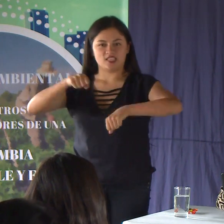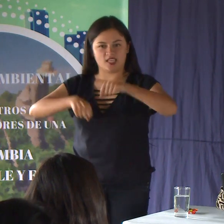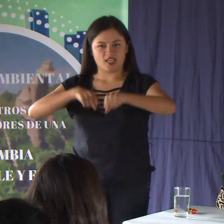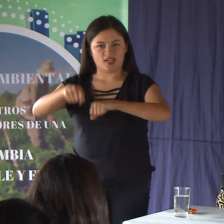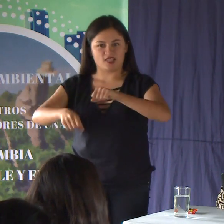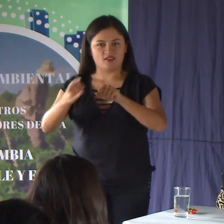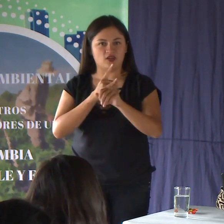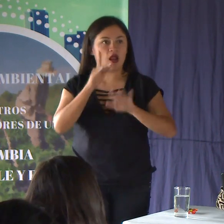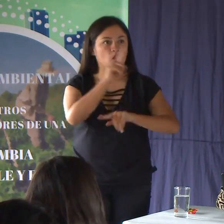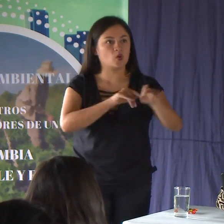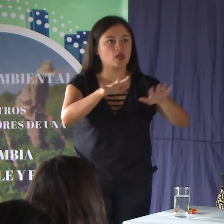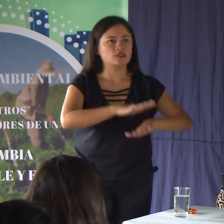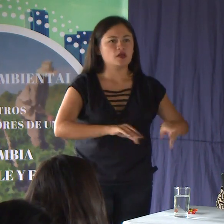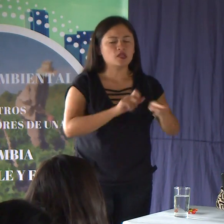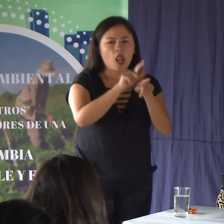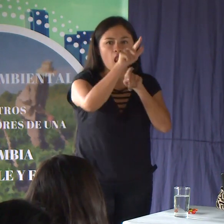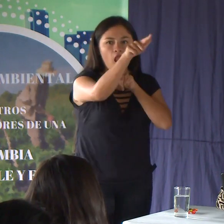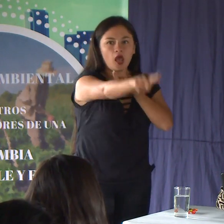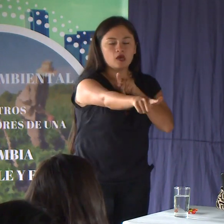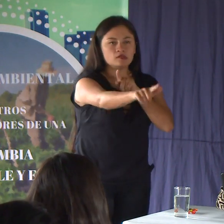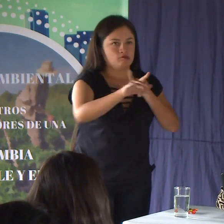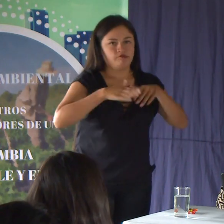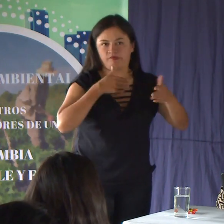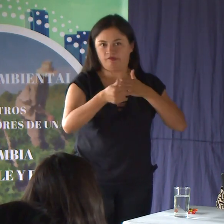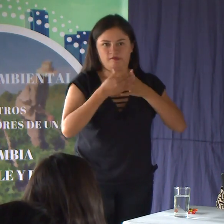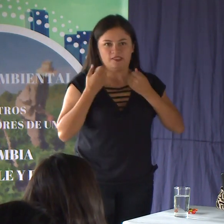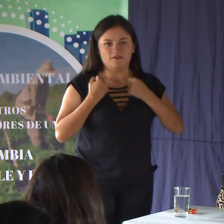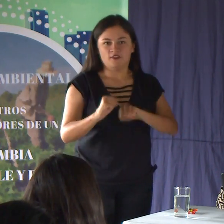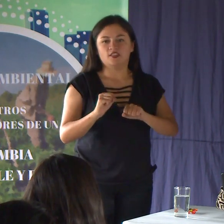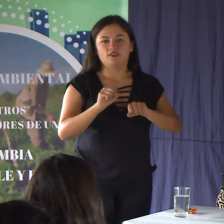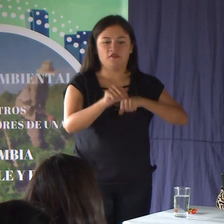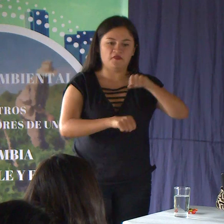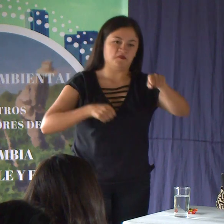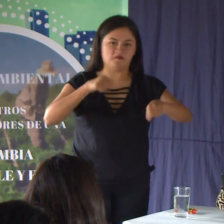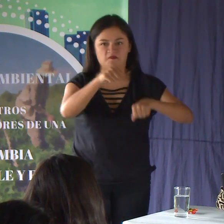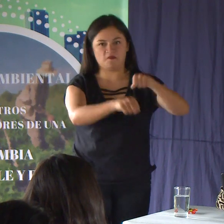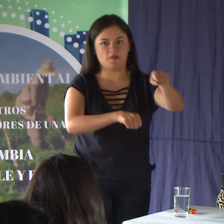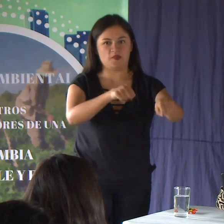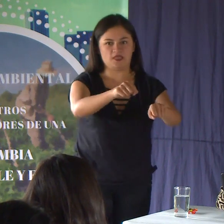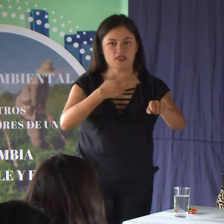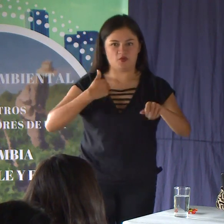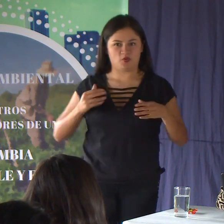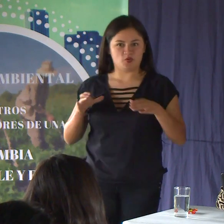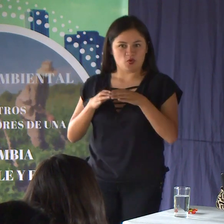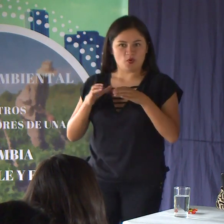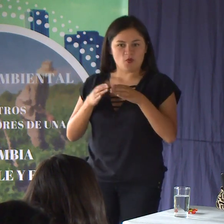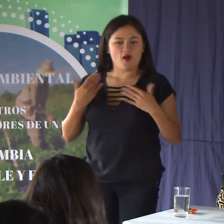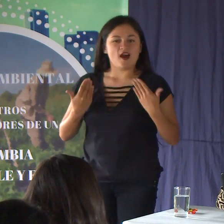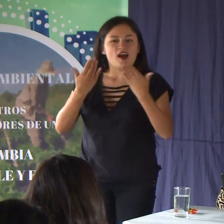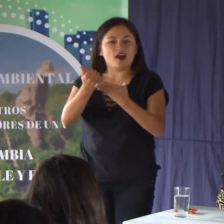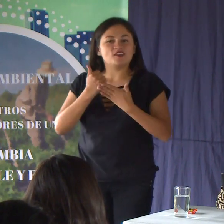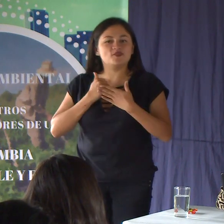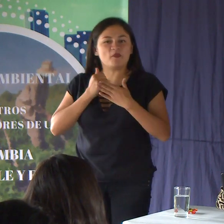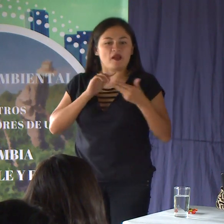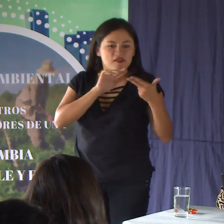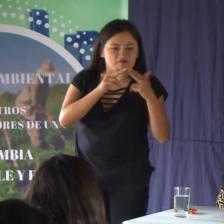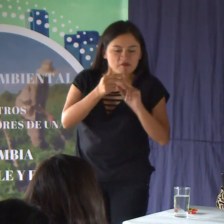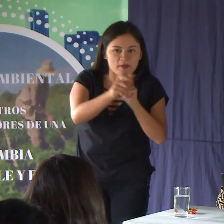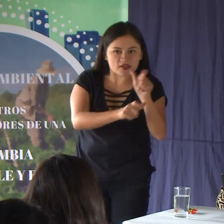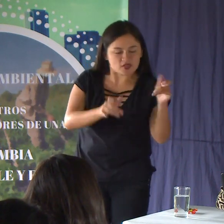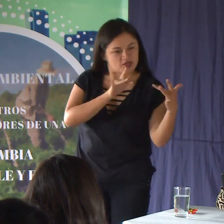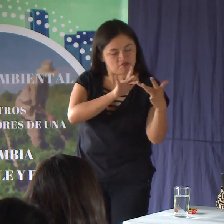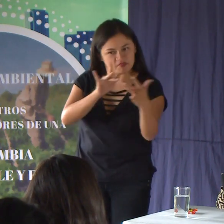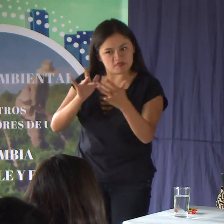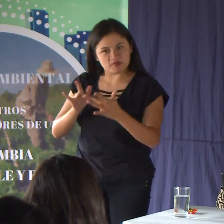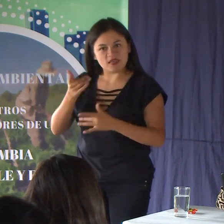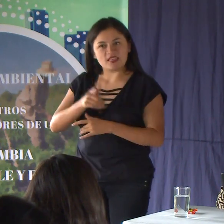sin importar las distancias o algunas condiciones. Es un proceso que nos permite acercarnos a la gente y permitir